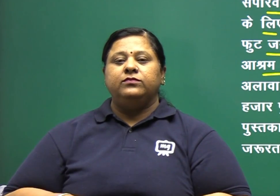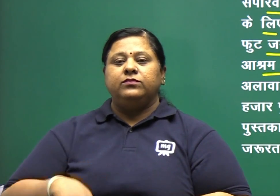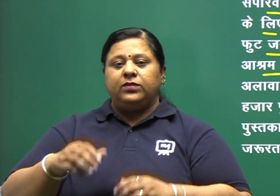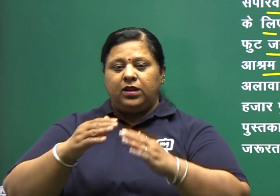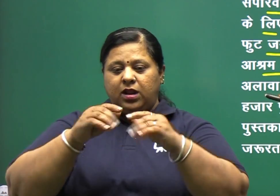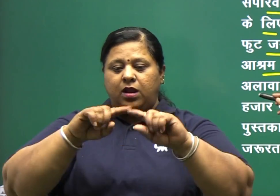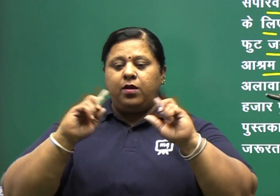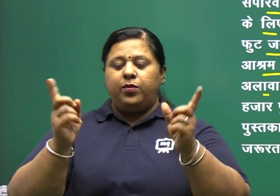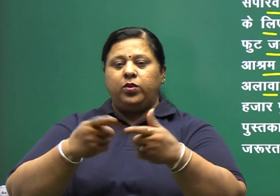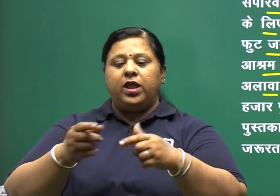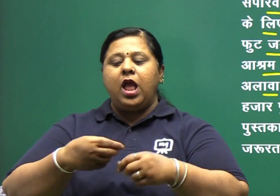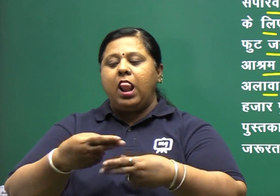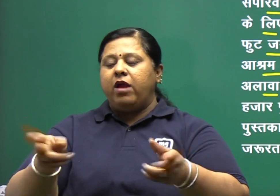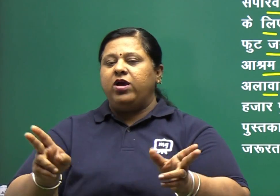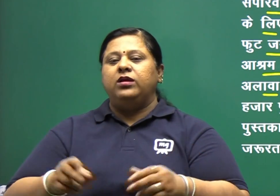कमरों के अलावा